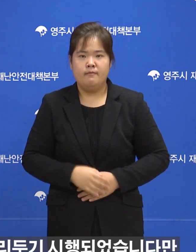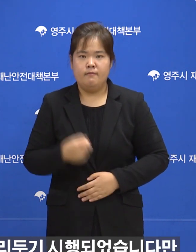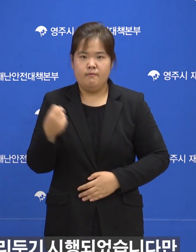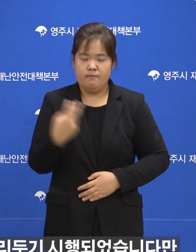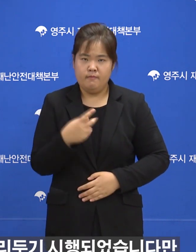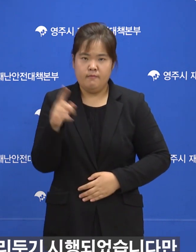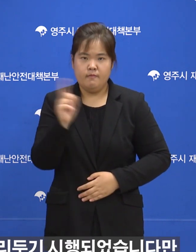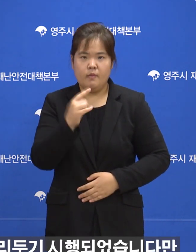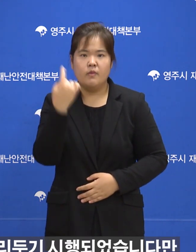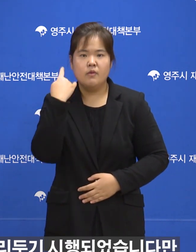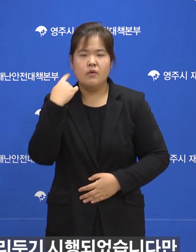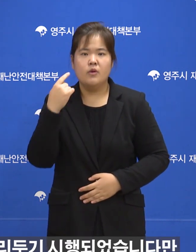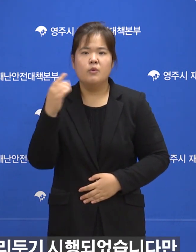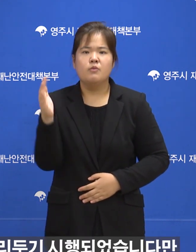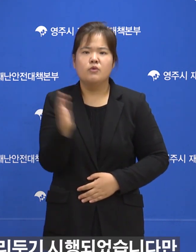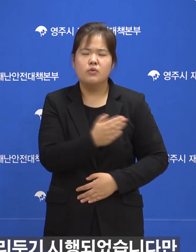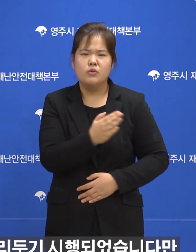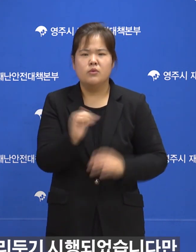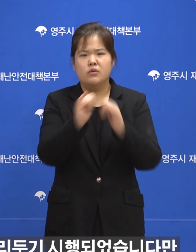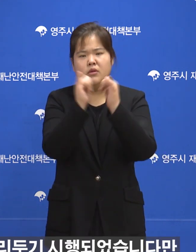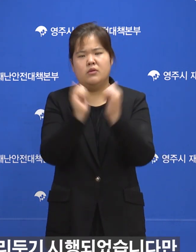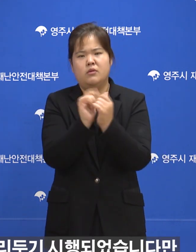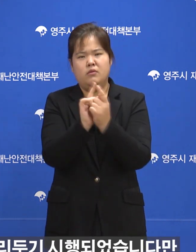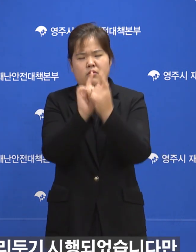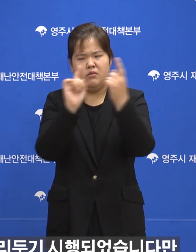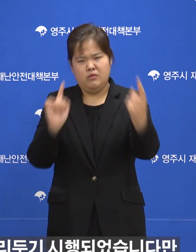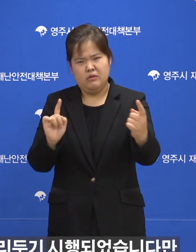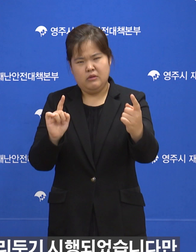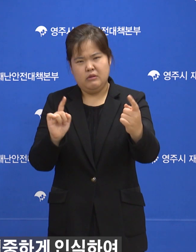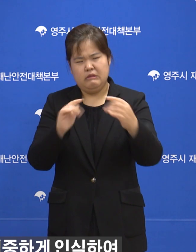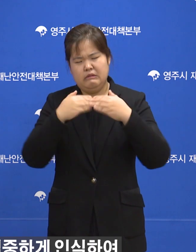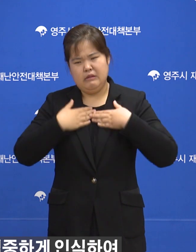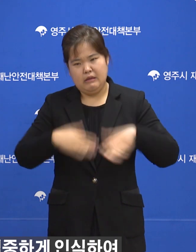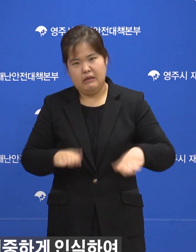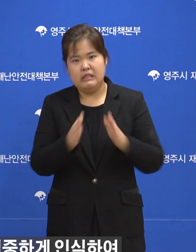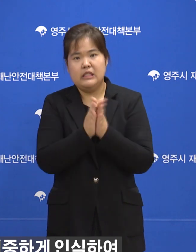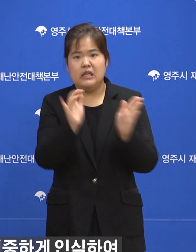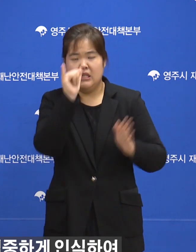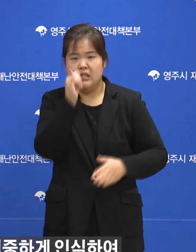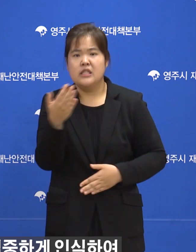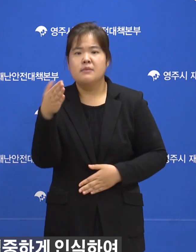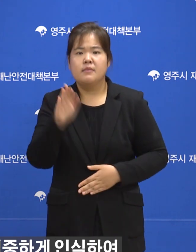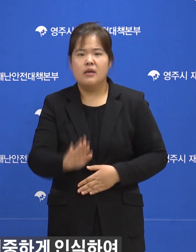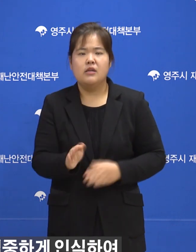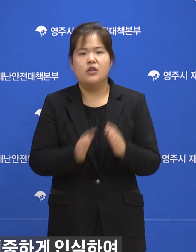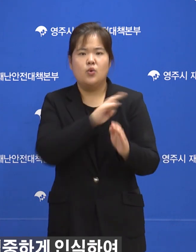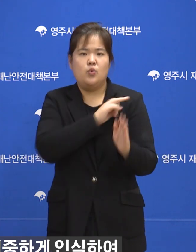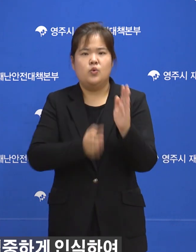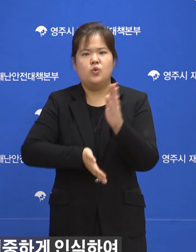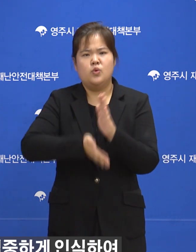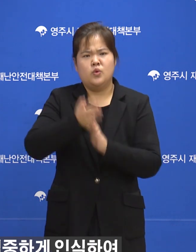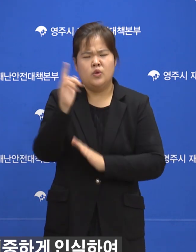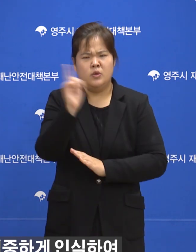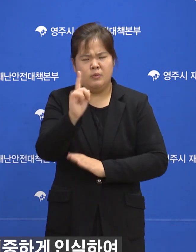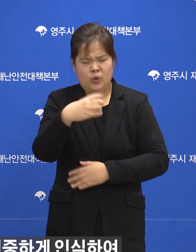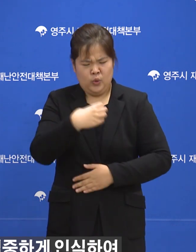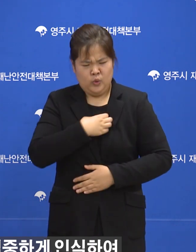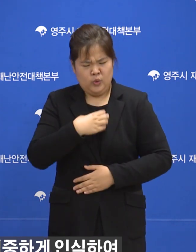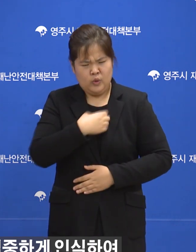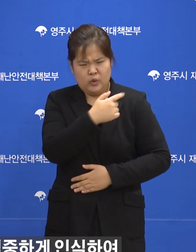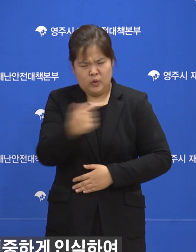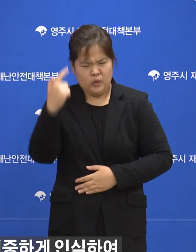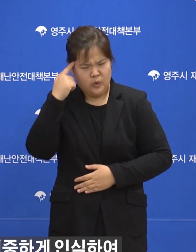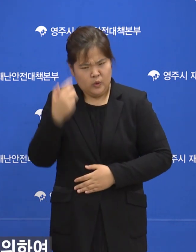또한 어제부터 완화된 사회적 거리두기가 시행되었습니다만 시에서는 현재의 상황을 엄중하게